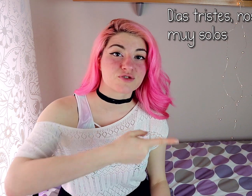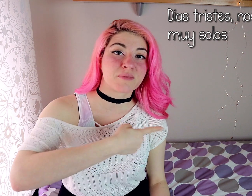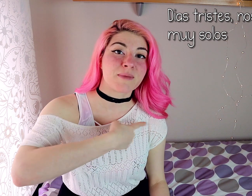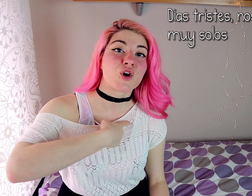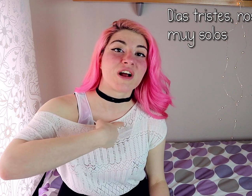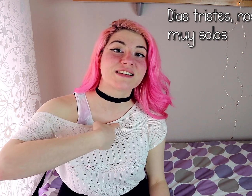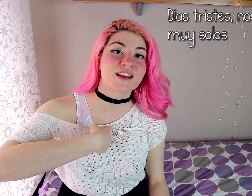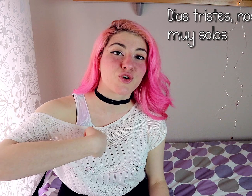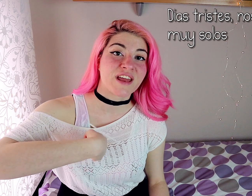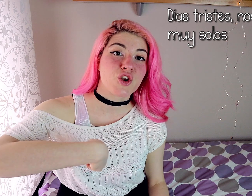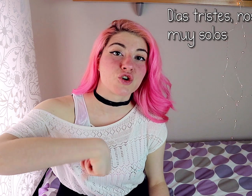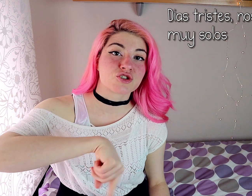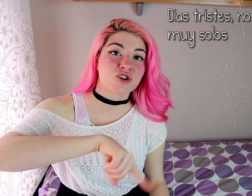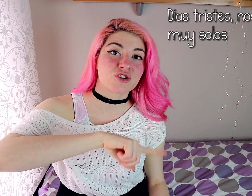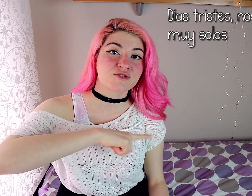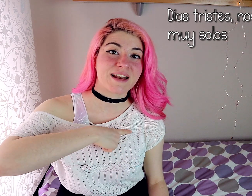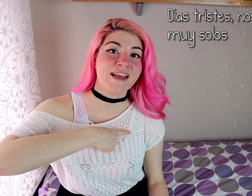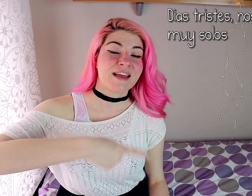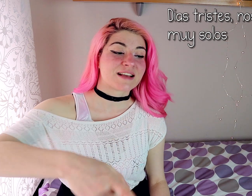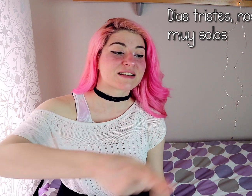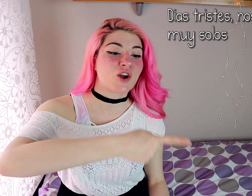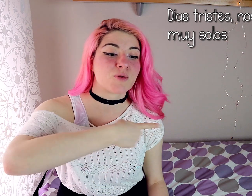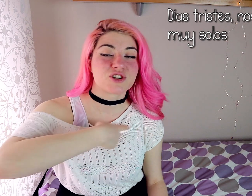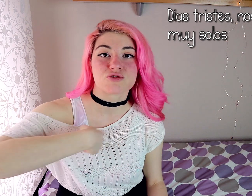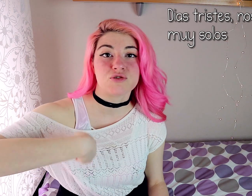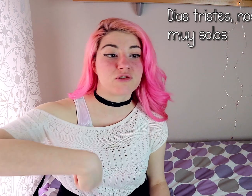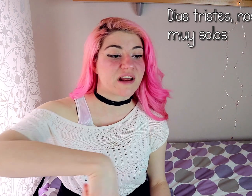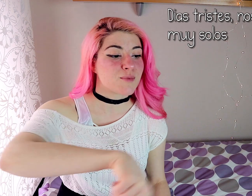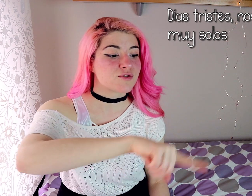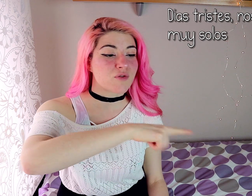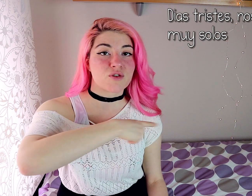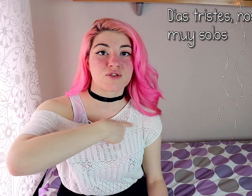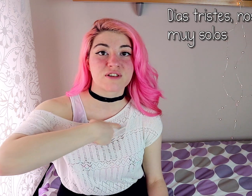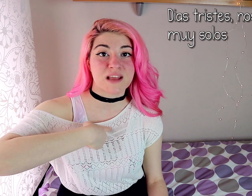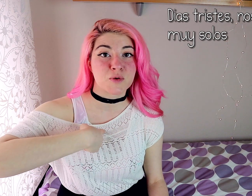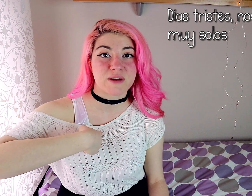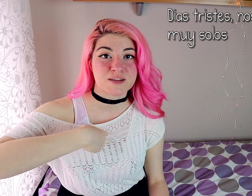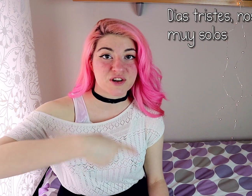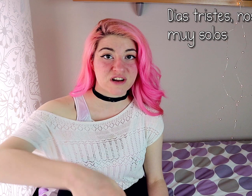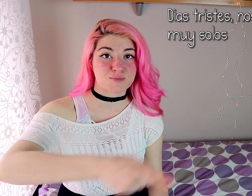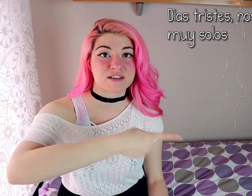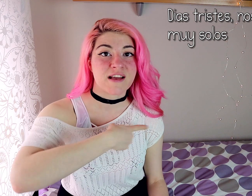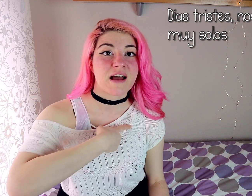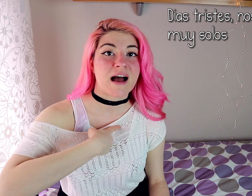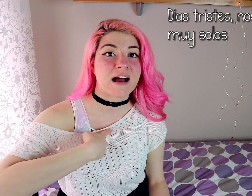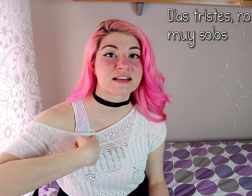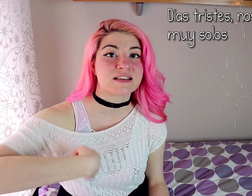primero el signo de nosotros, ¿vale? Que es así como si nos incluyéramos cuando estábamos varias personas. Pues así,